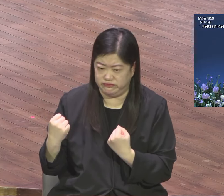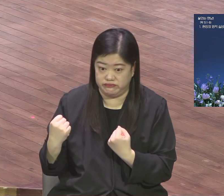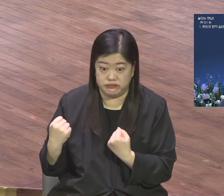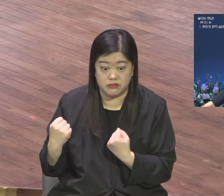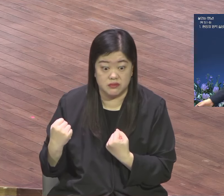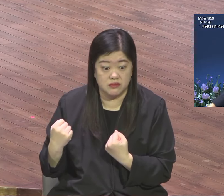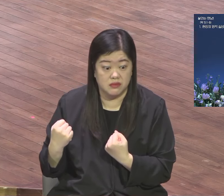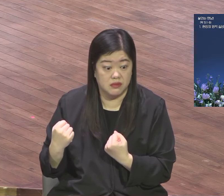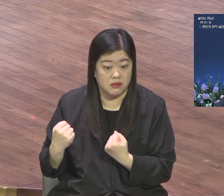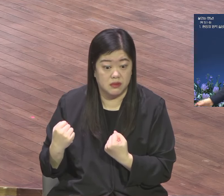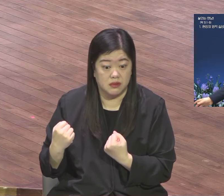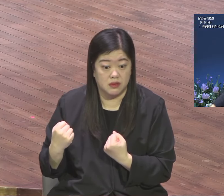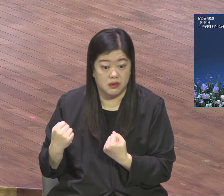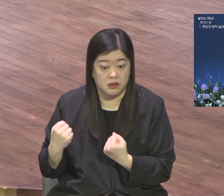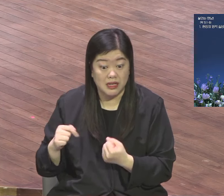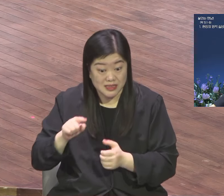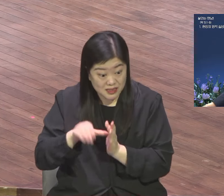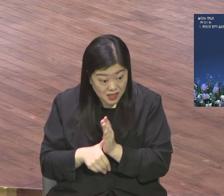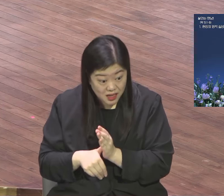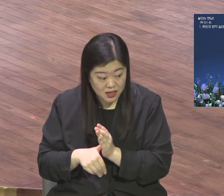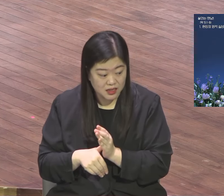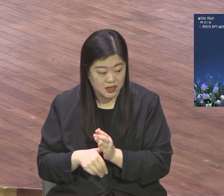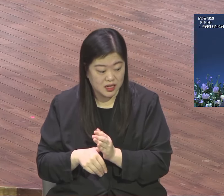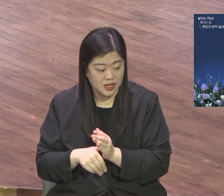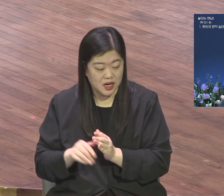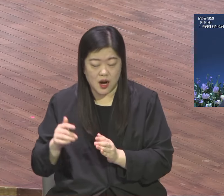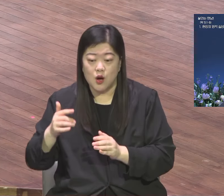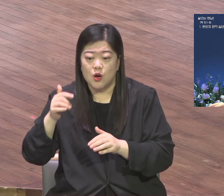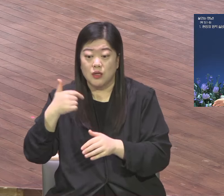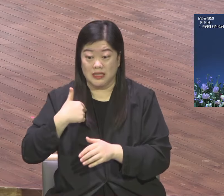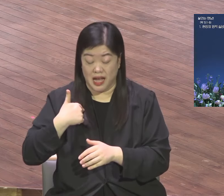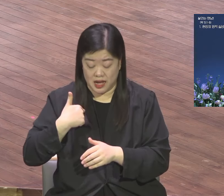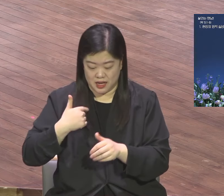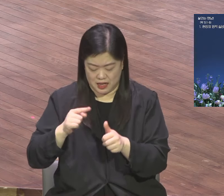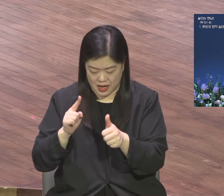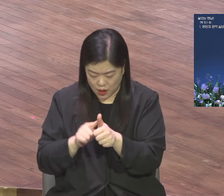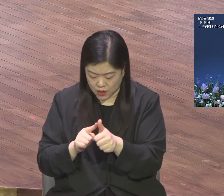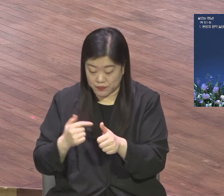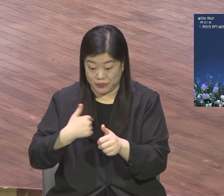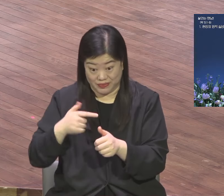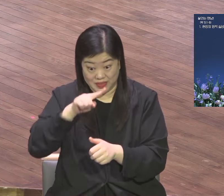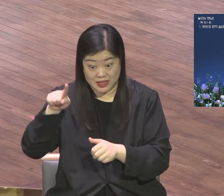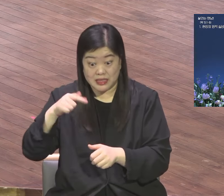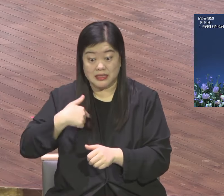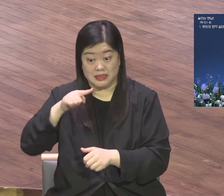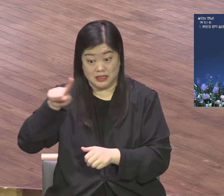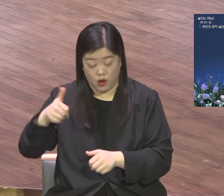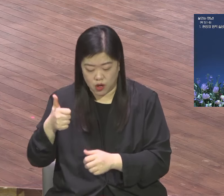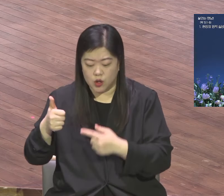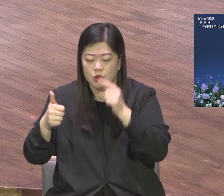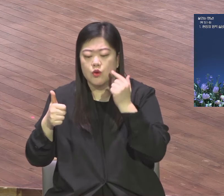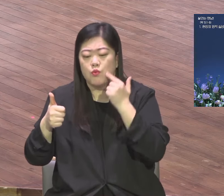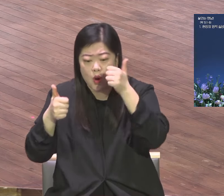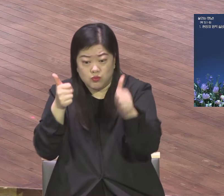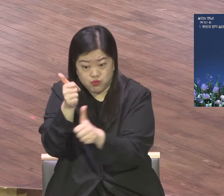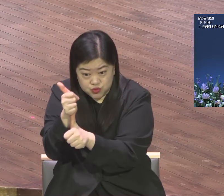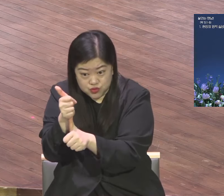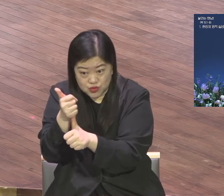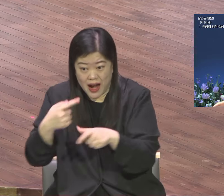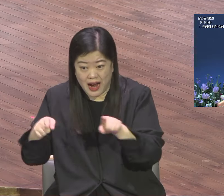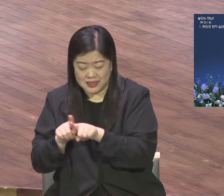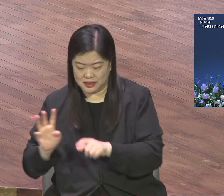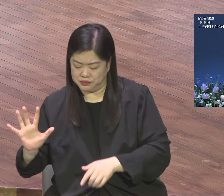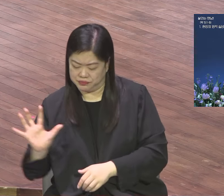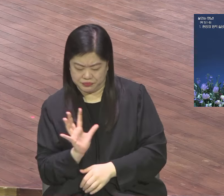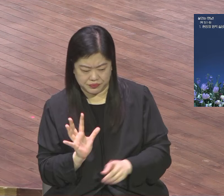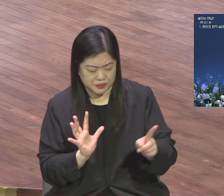둘이가 이 누구랑 말 안 하겠어. 둘이 앉아. 내가 예수 이름으로 막 나는 이렇게 서가지고 한